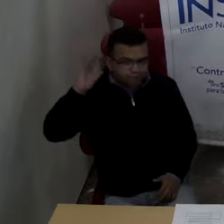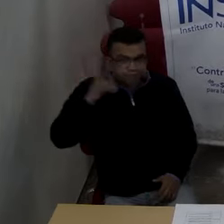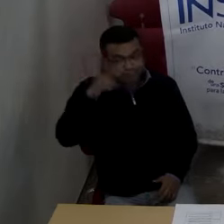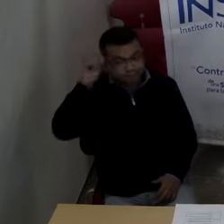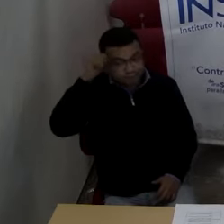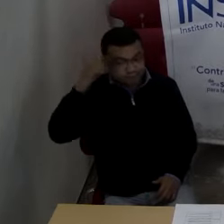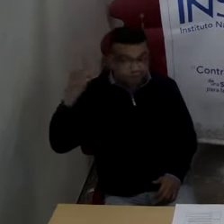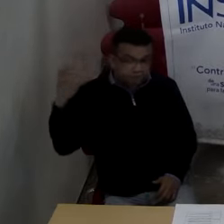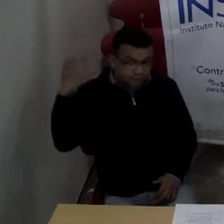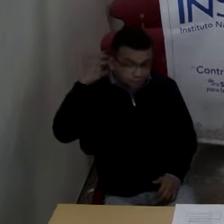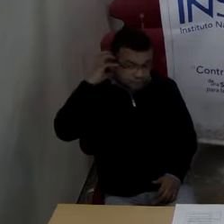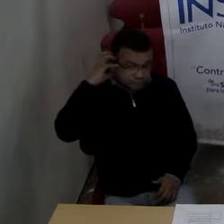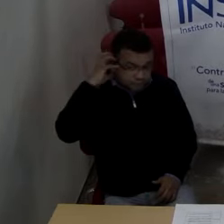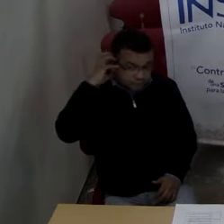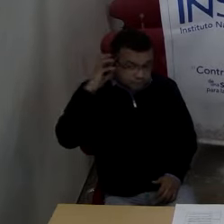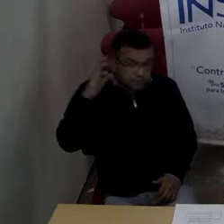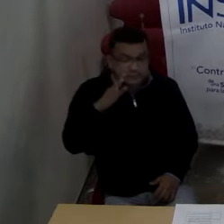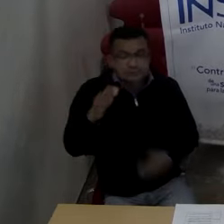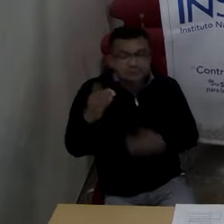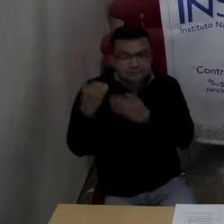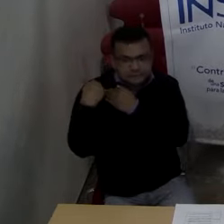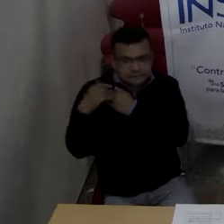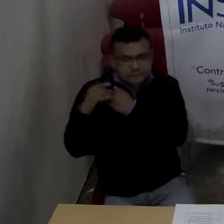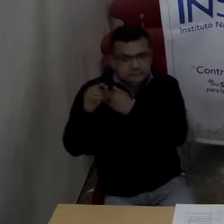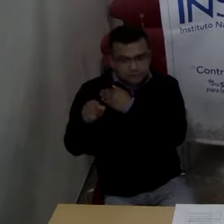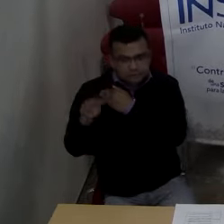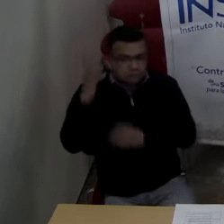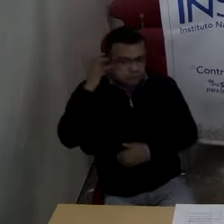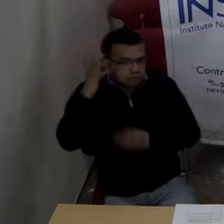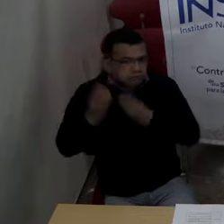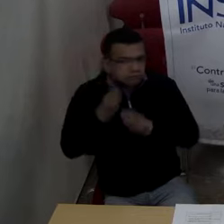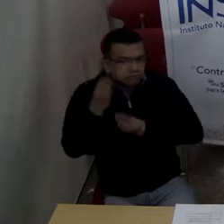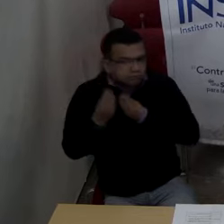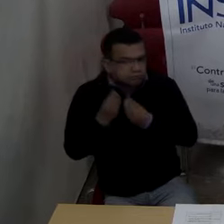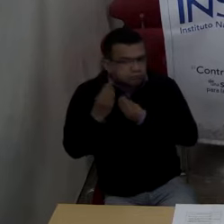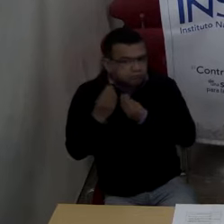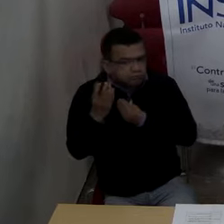alojado en el interior del hueso temporal en nuestro cráneo.